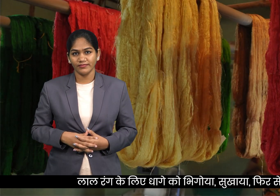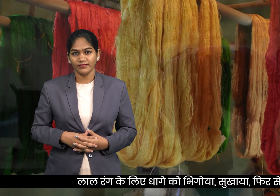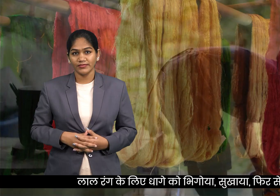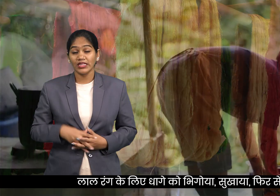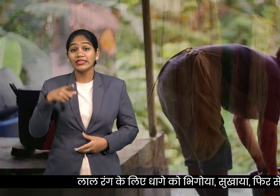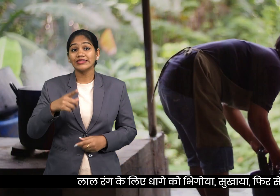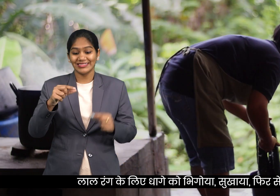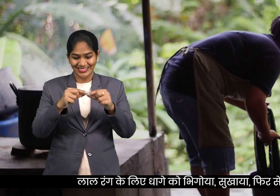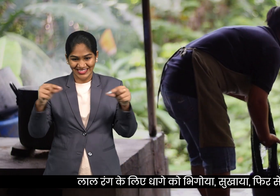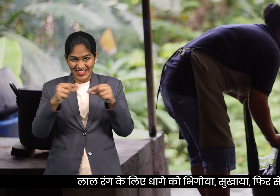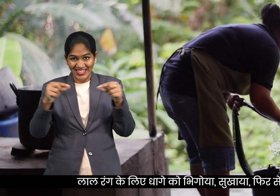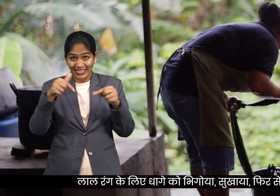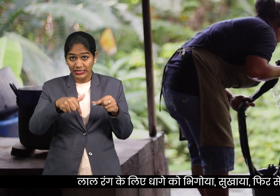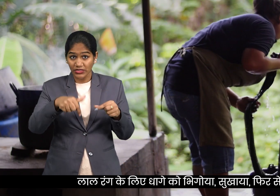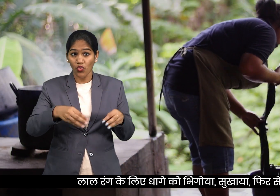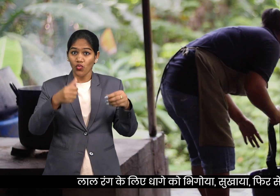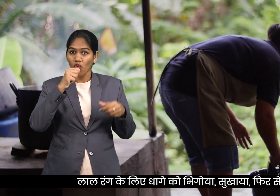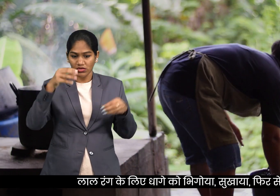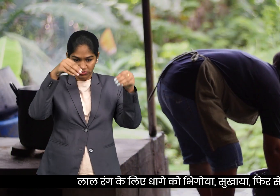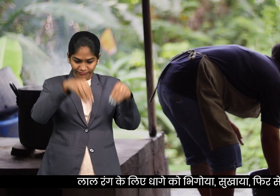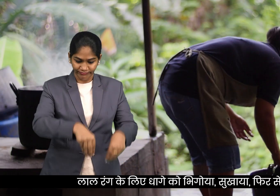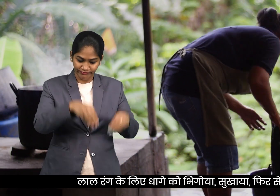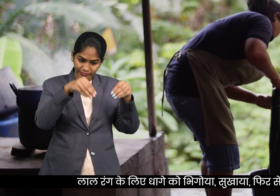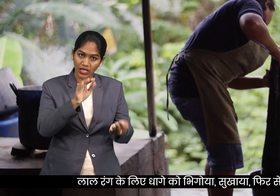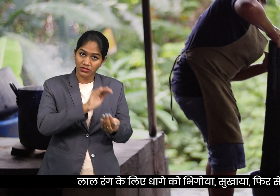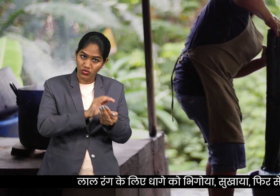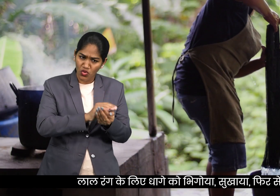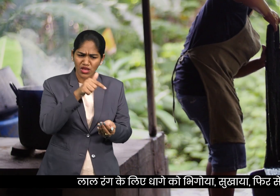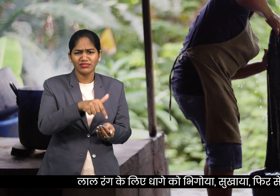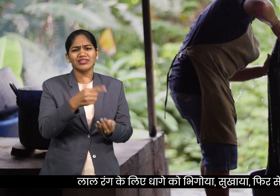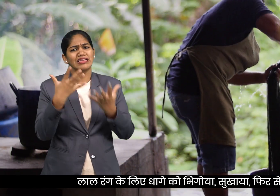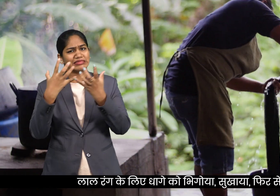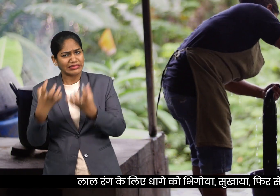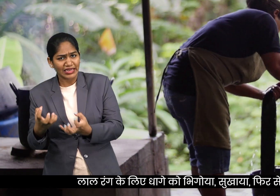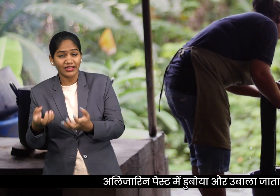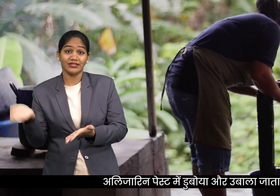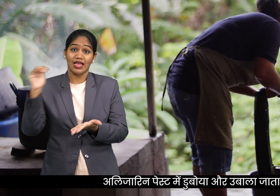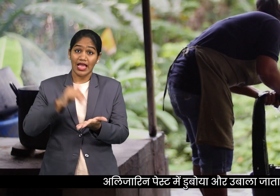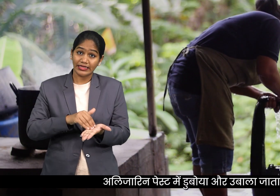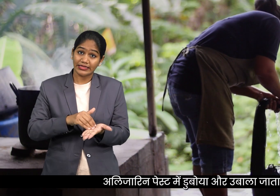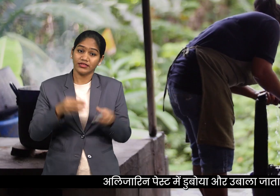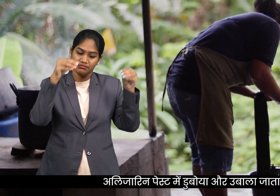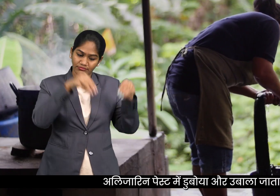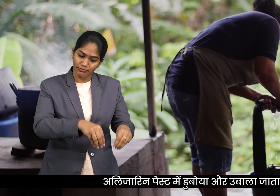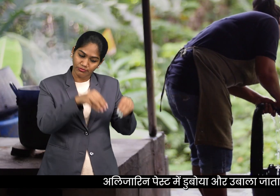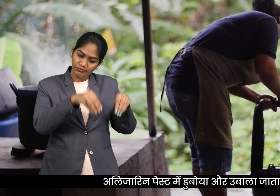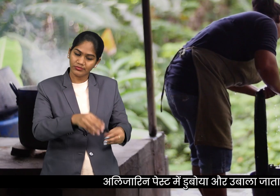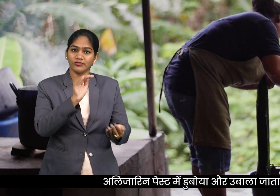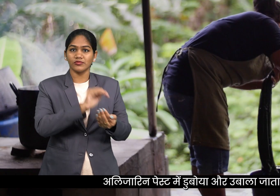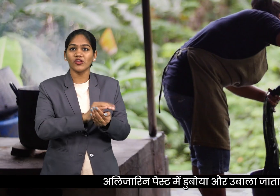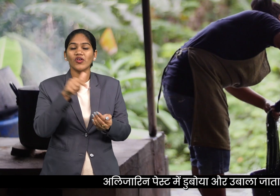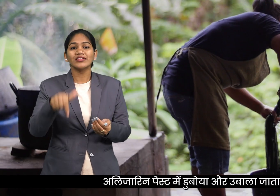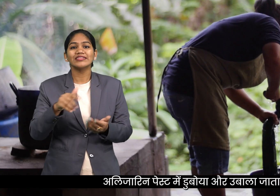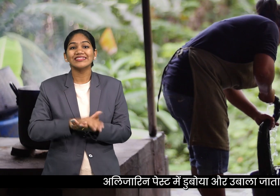लाल रंग के लिए धागे को भिगोया, सुखाया, फिर से भिगोया, एलिजारिन पेस्ट में डुबोया